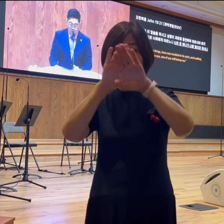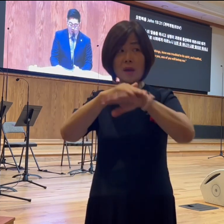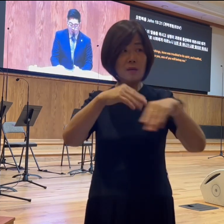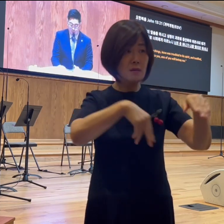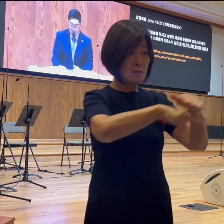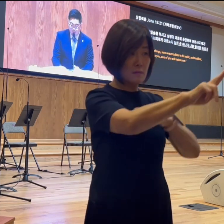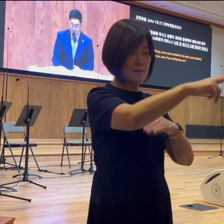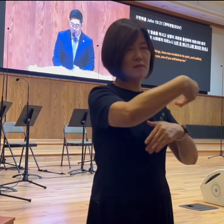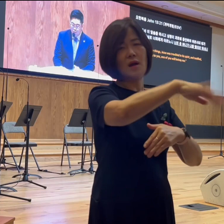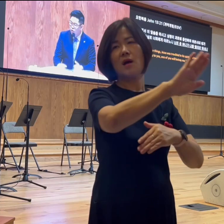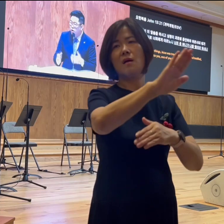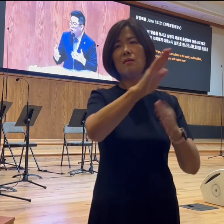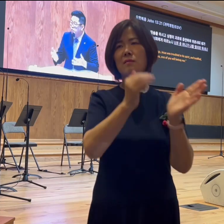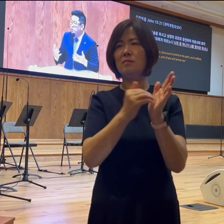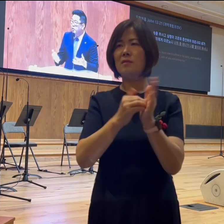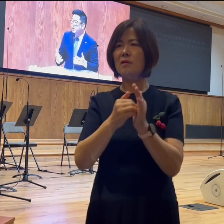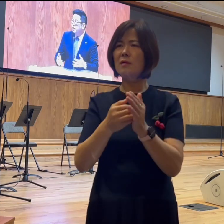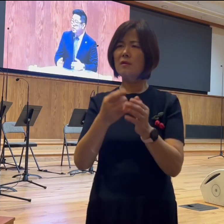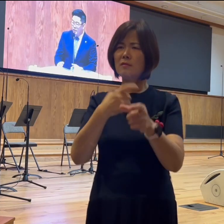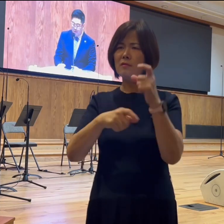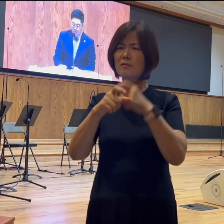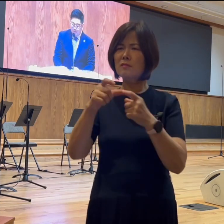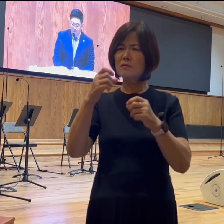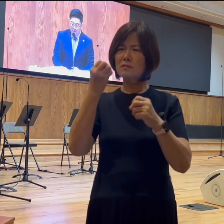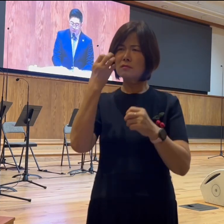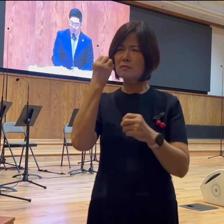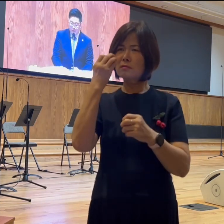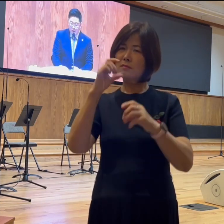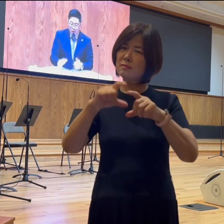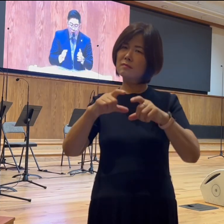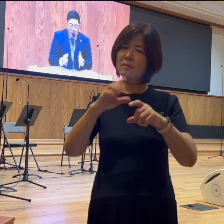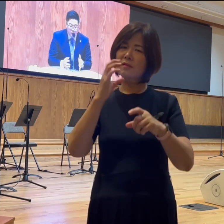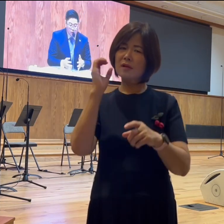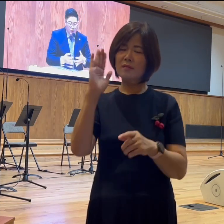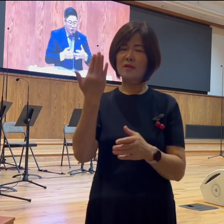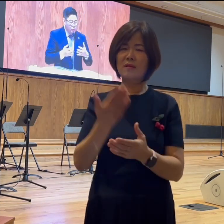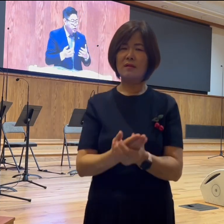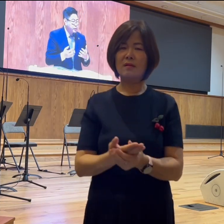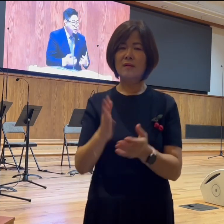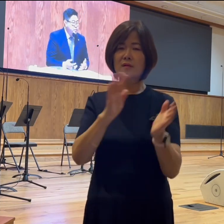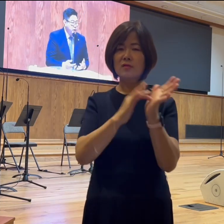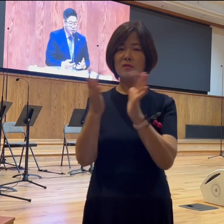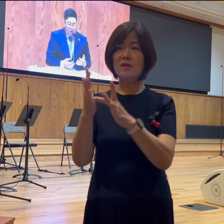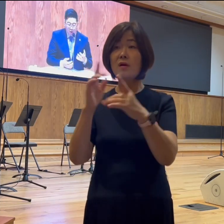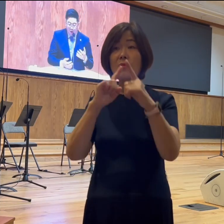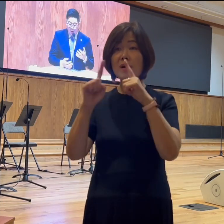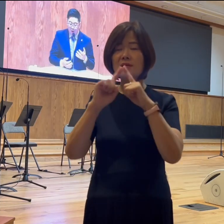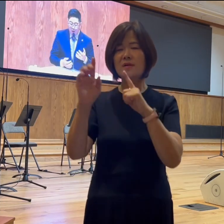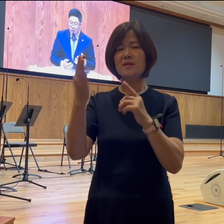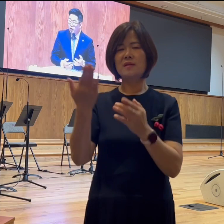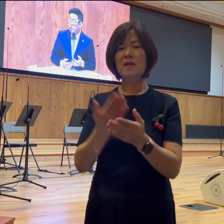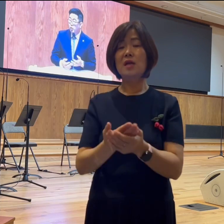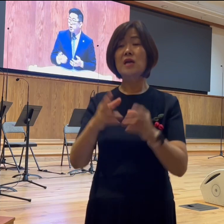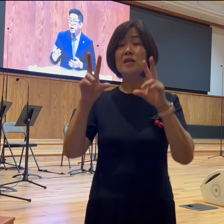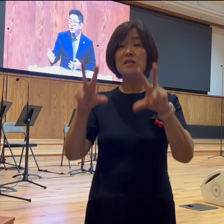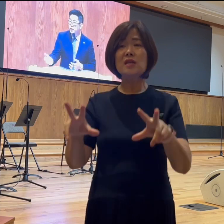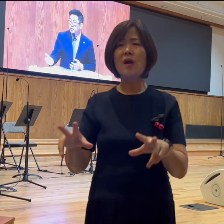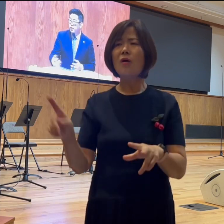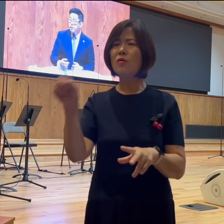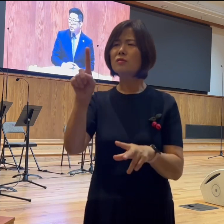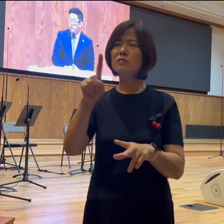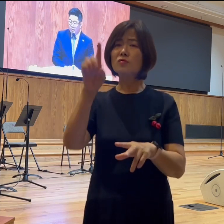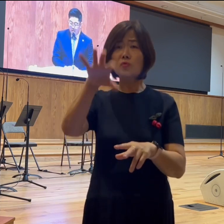나가버립니다. 분위기가 점점 더 이상해져요. 그리고 나서는 또 예수님께서 말씀을 하시는데 이제 어딜